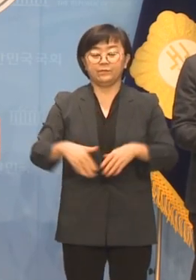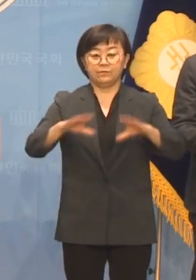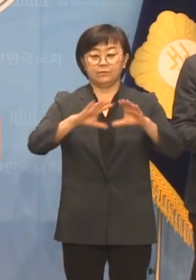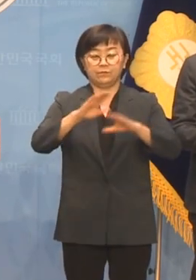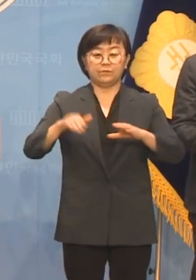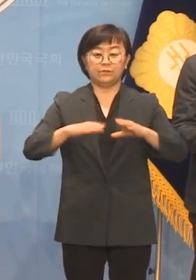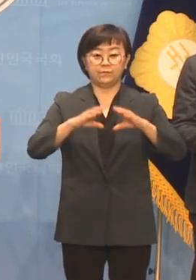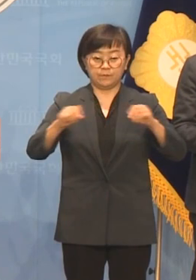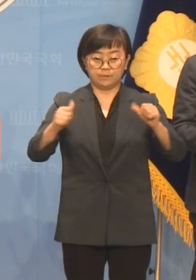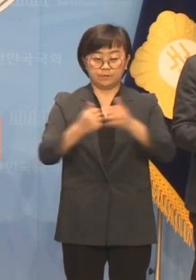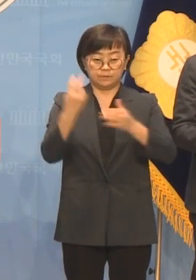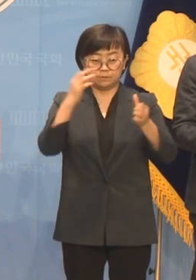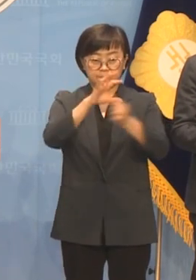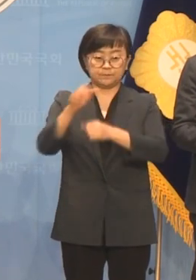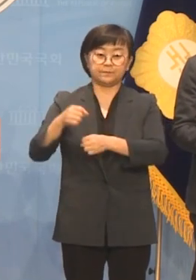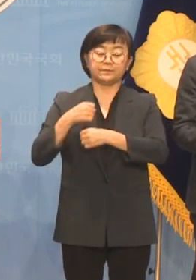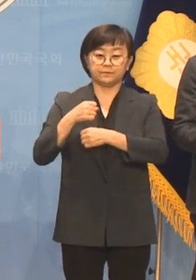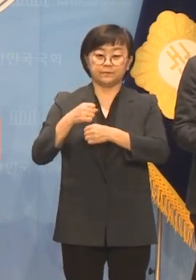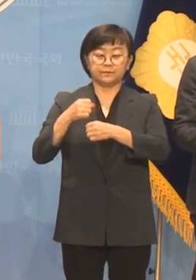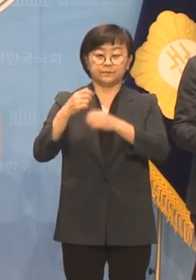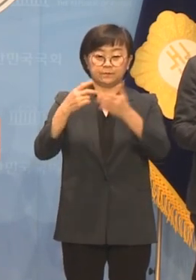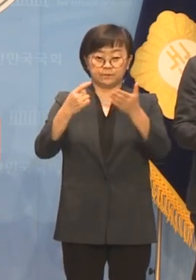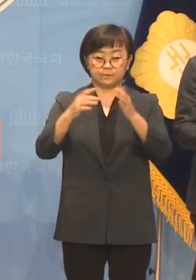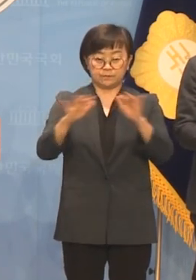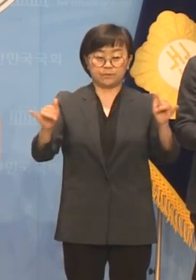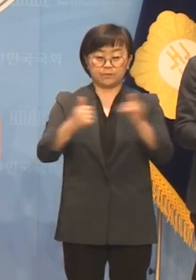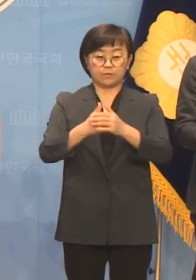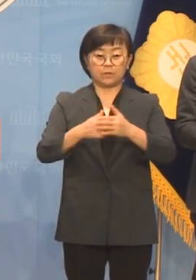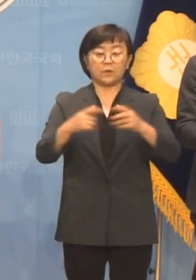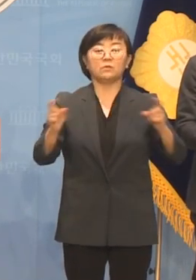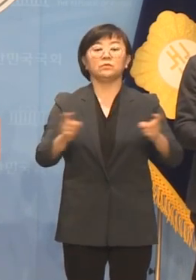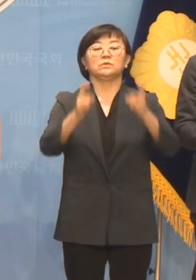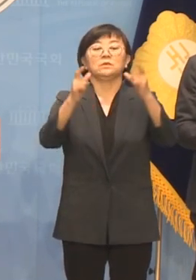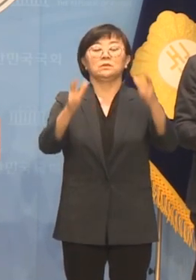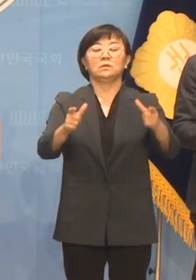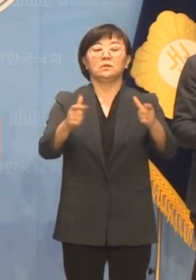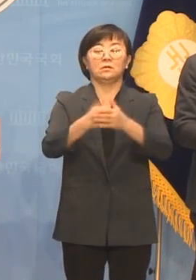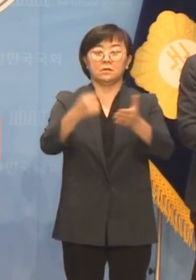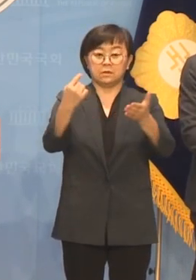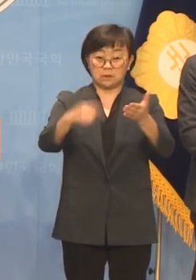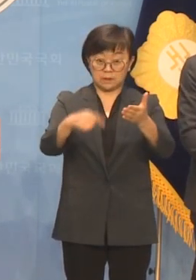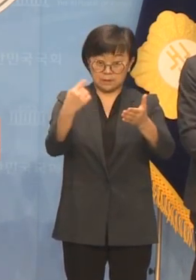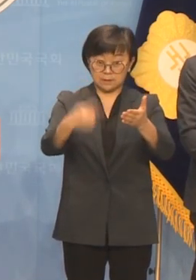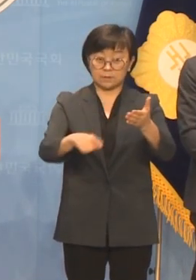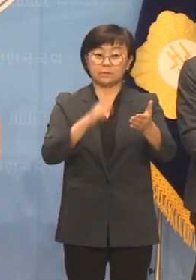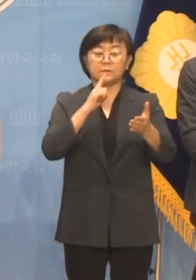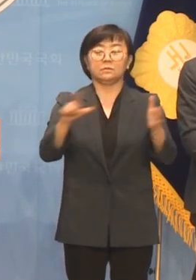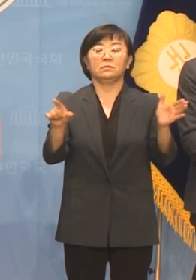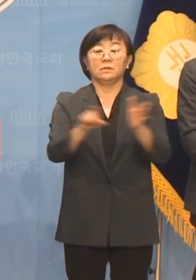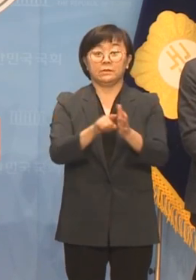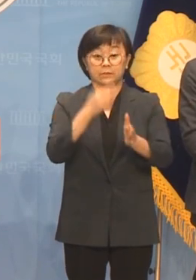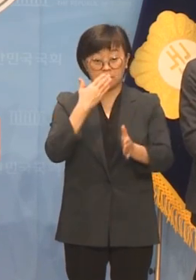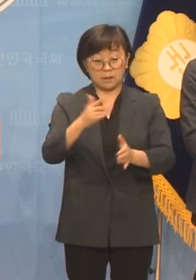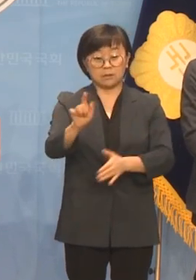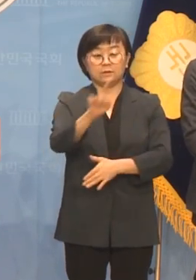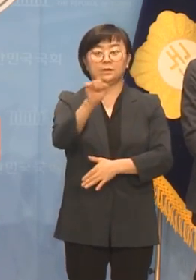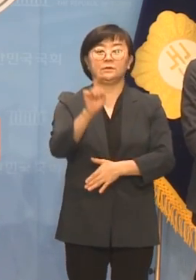영토를 수호해야 할 군 장병들에게 분쟁 지역이라고 가르치려고 했다니 믿을 수가